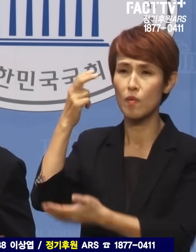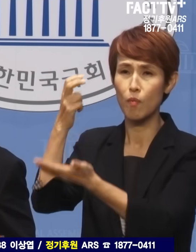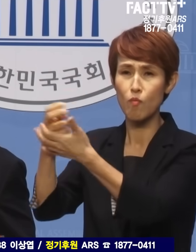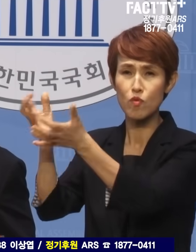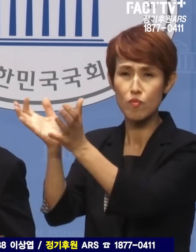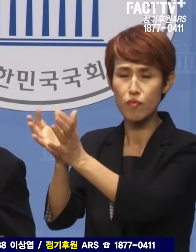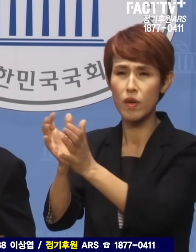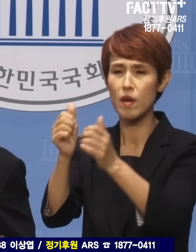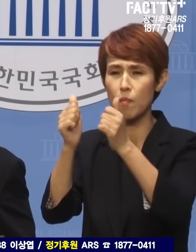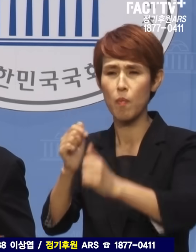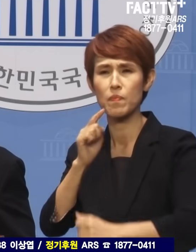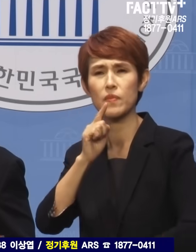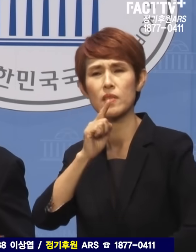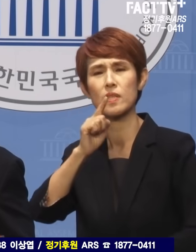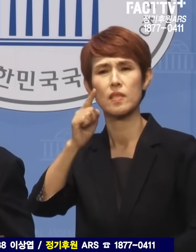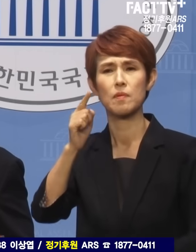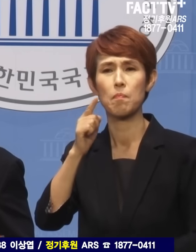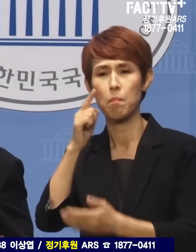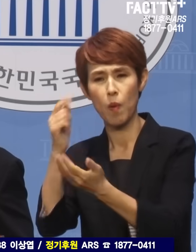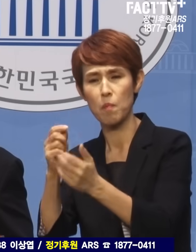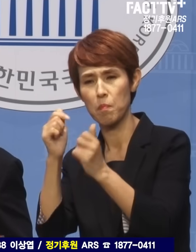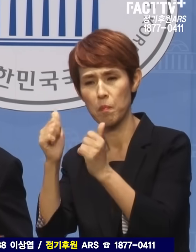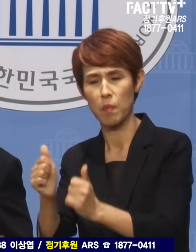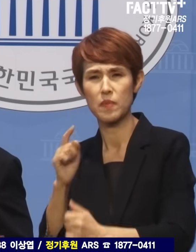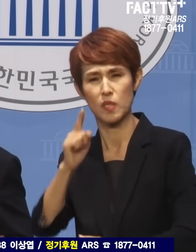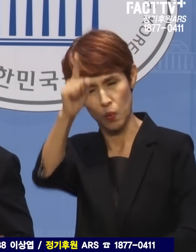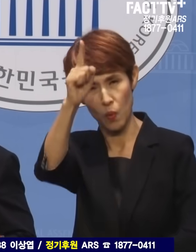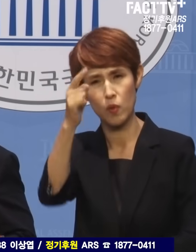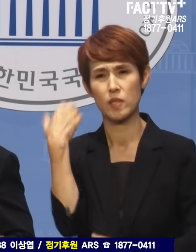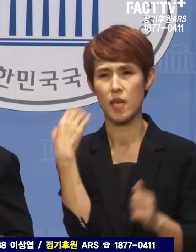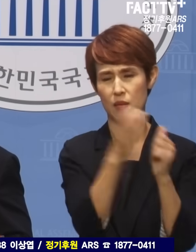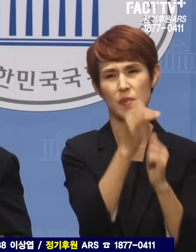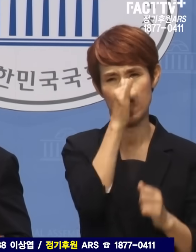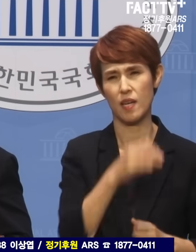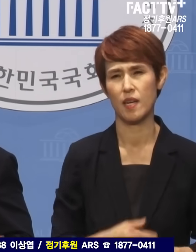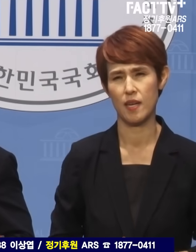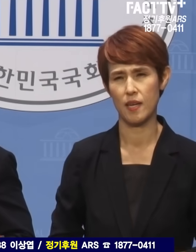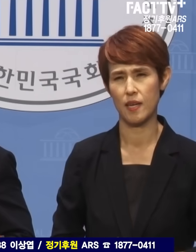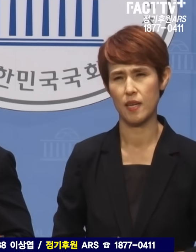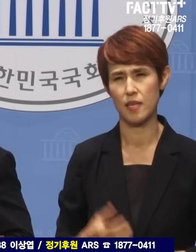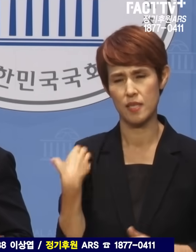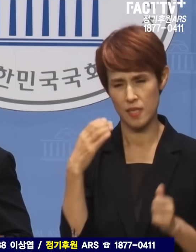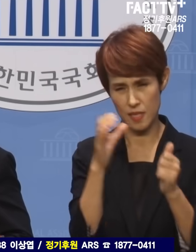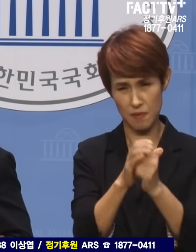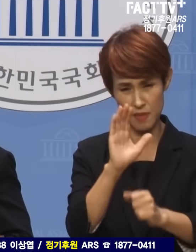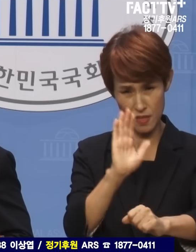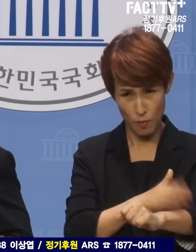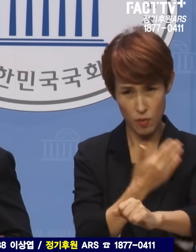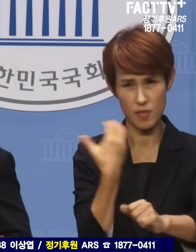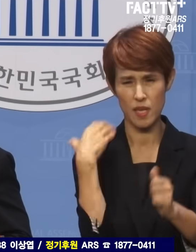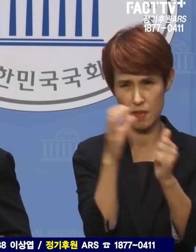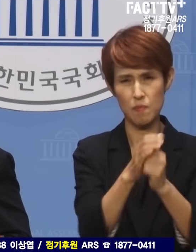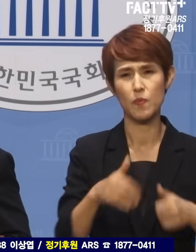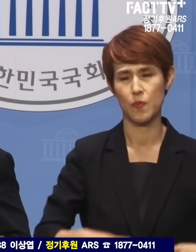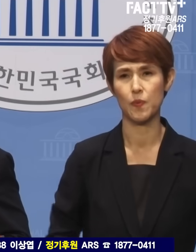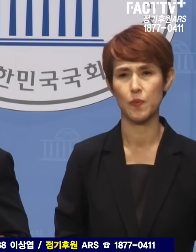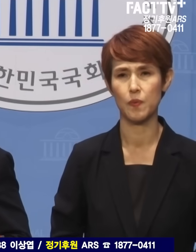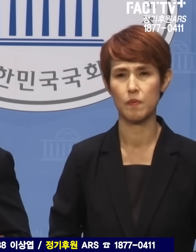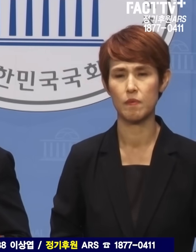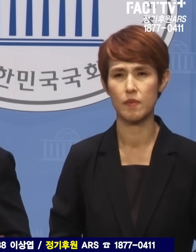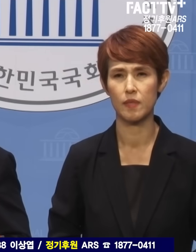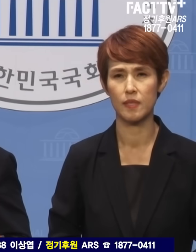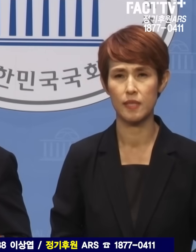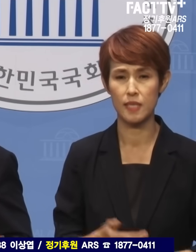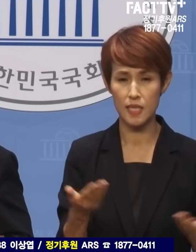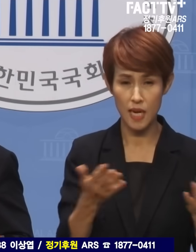기소를 당할 수 있게 활동을 한 그 책임 져야 할 것입니다 그 책임은 실무자들에게 물어서는